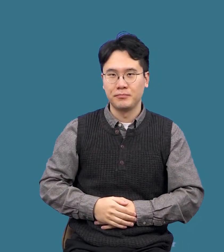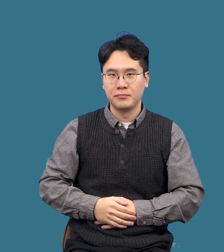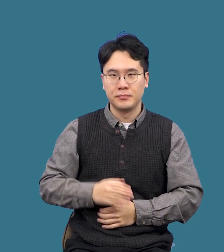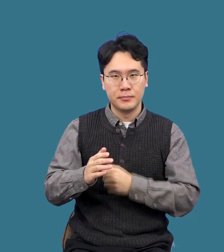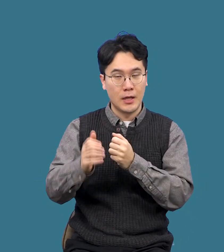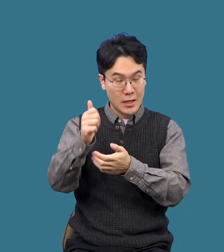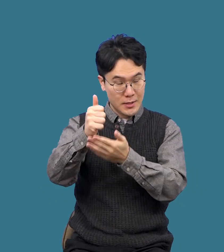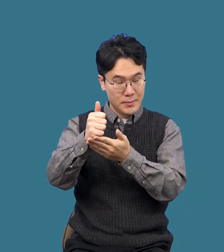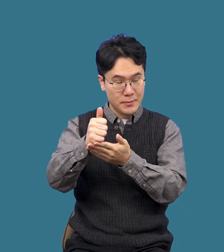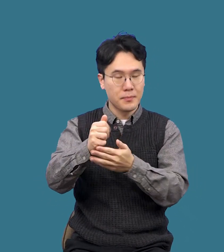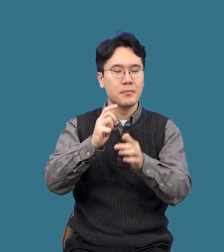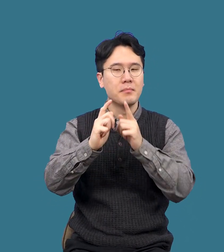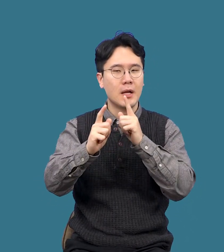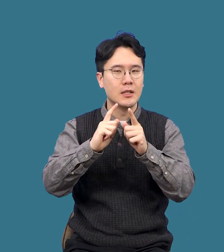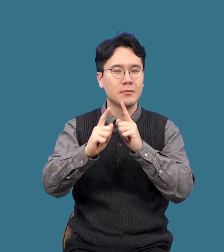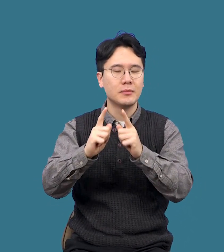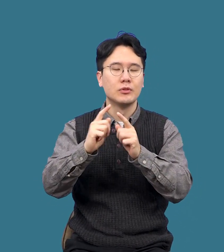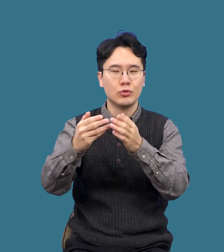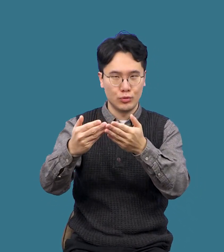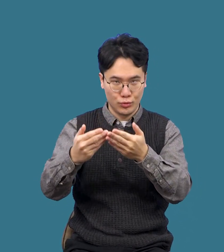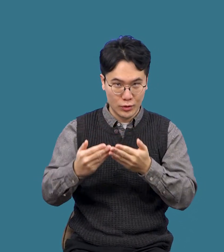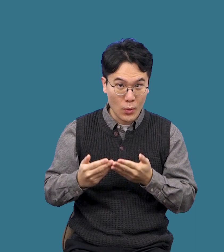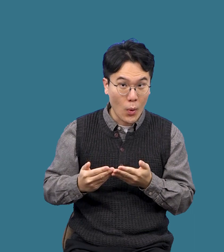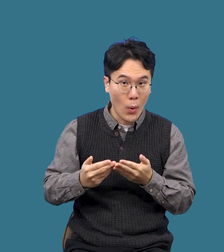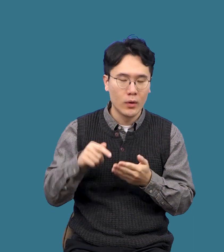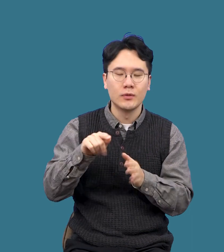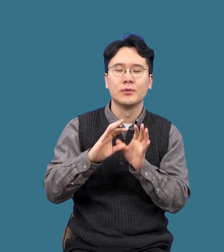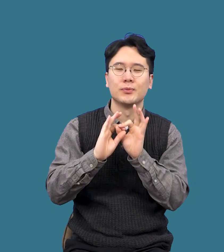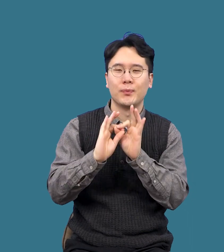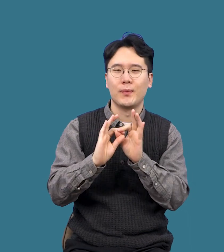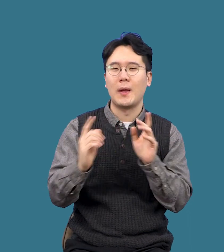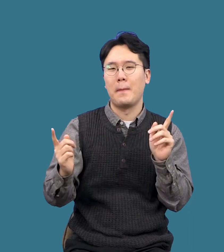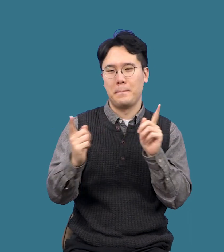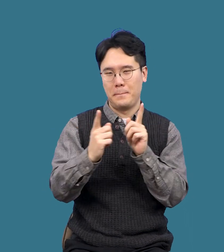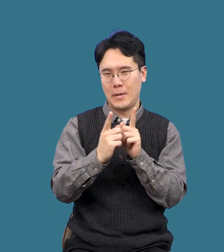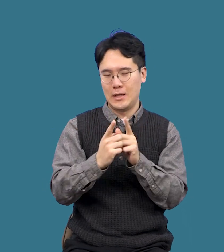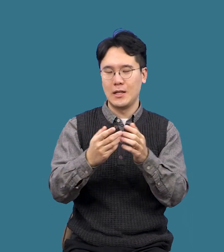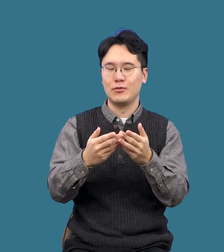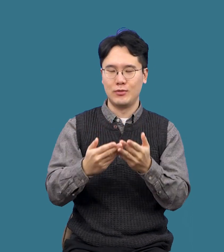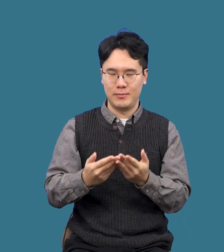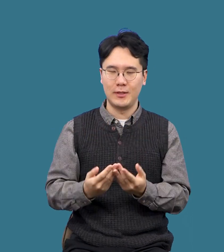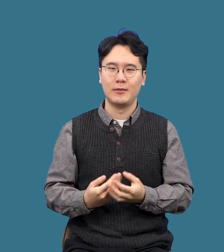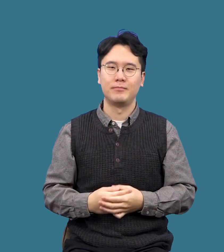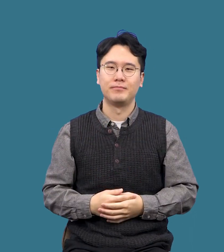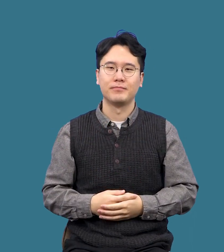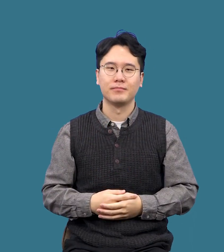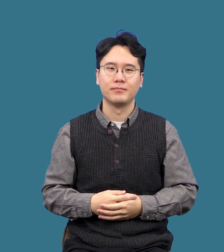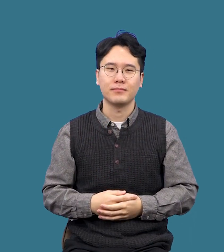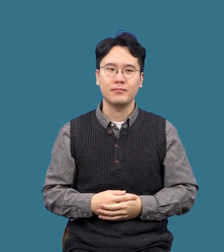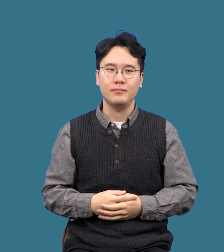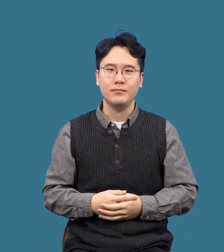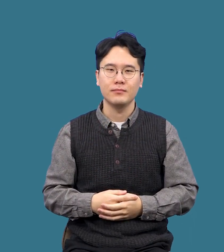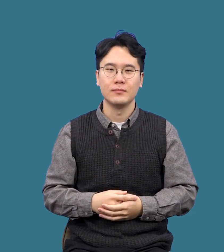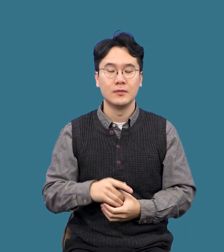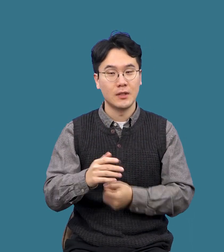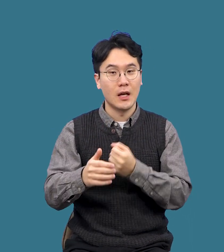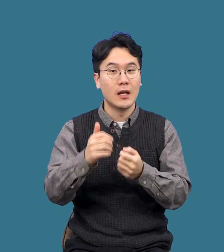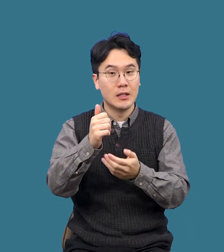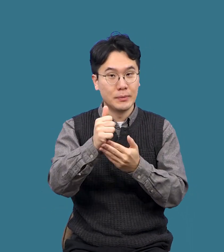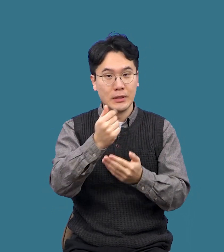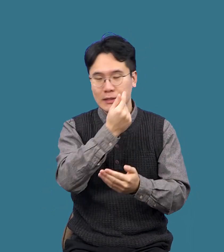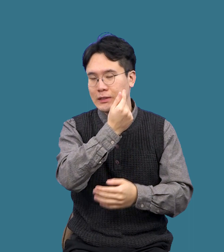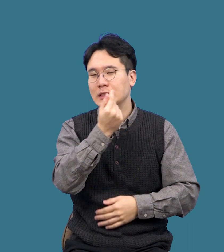말씀하시고 말씀으로 우리를 만나 주시는 것입니다. 그래서 하나님을 증거하는 곳이라